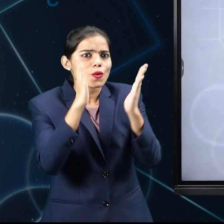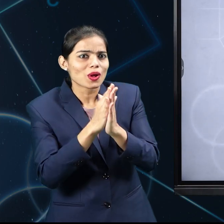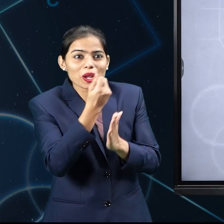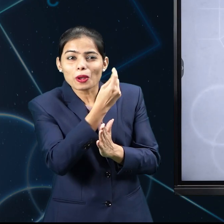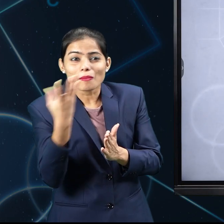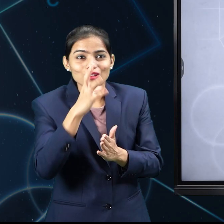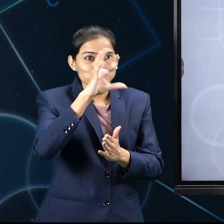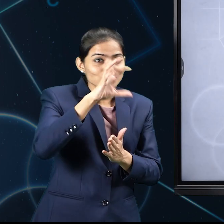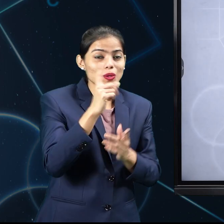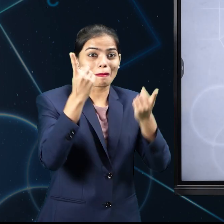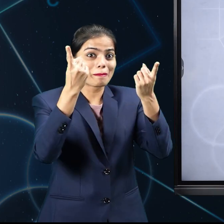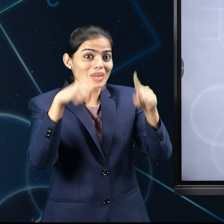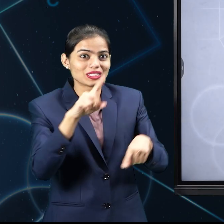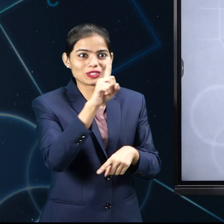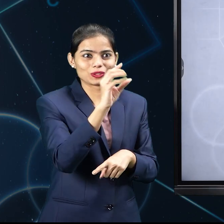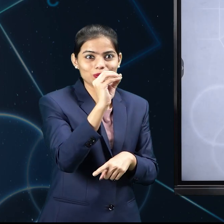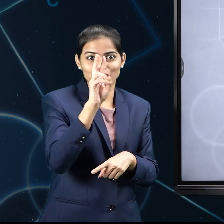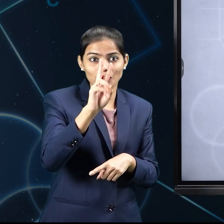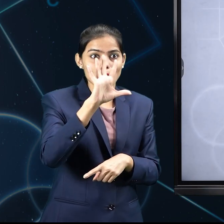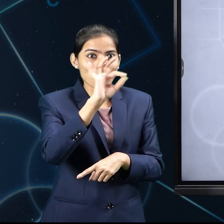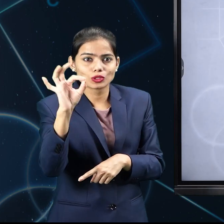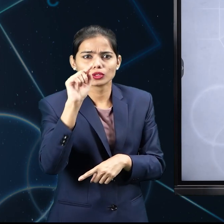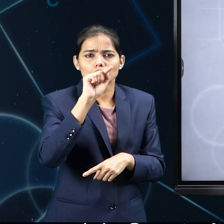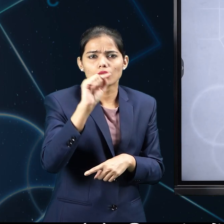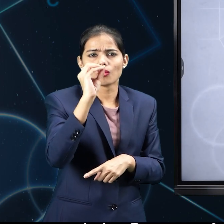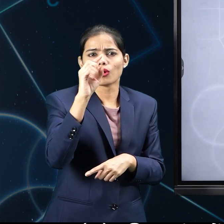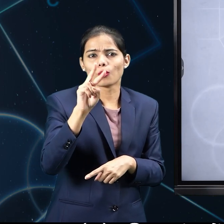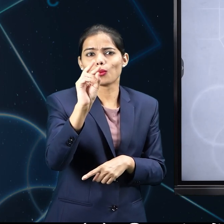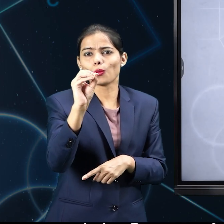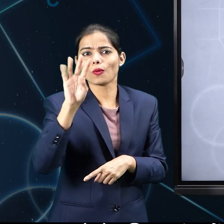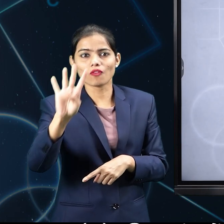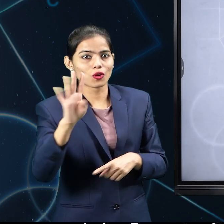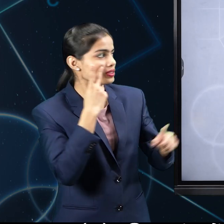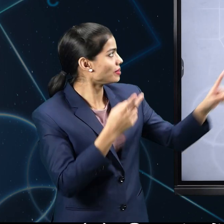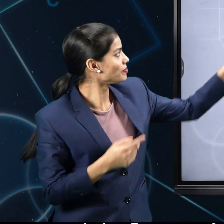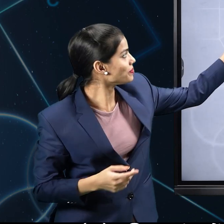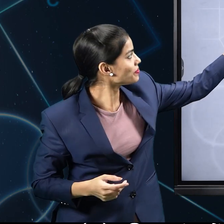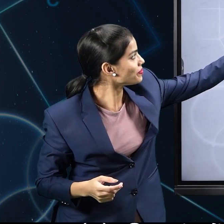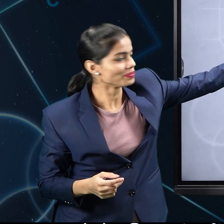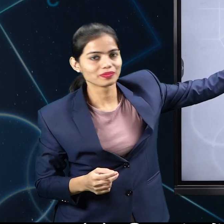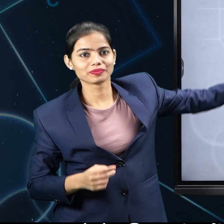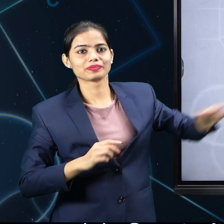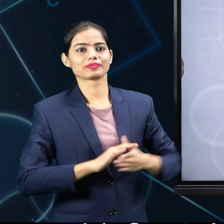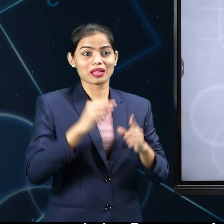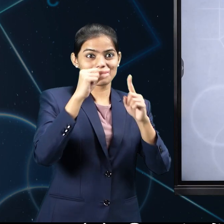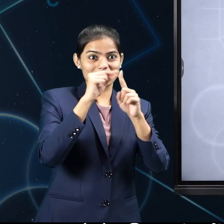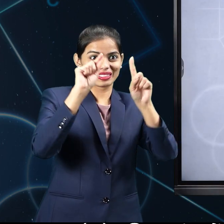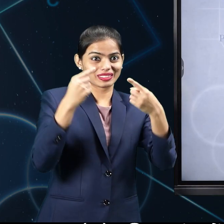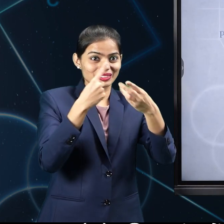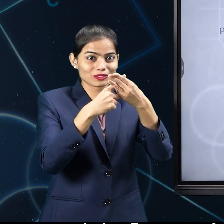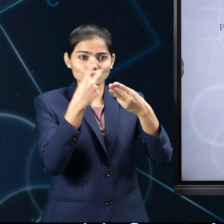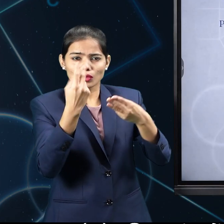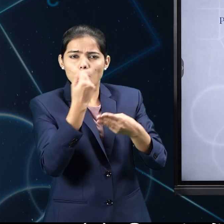तर 0.204 असं उत्तर आपल्याला येतं. Pe2 जर आपण पाहिलं तर पिवळा रंग नोंदवलेला